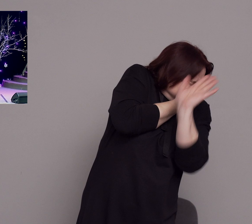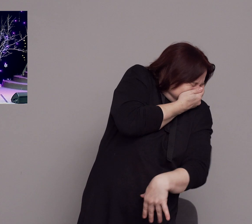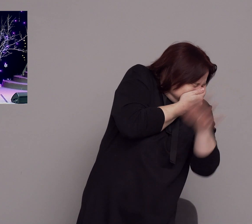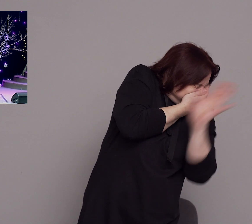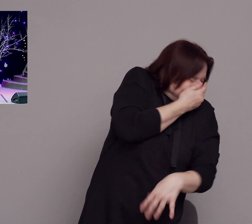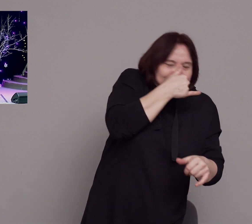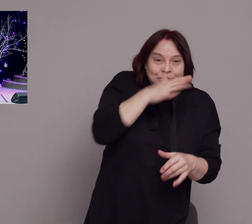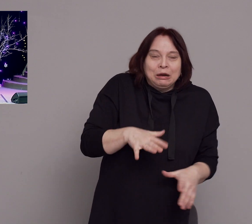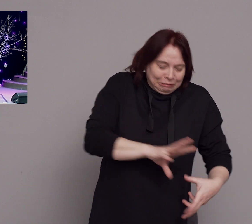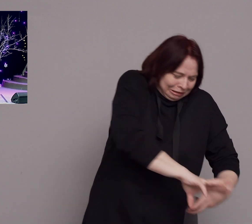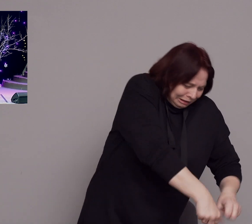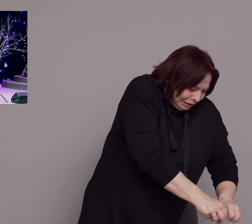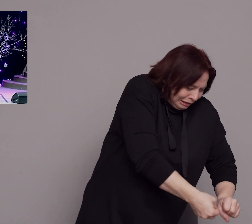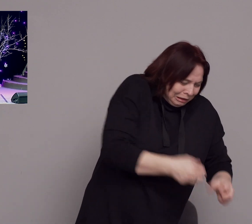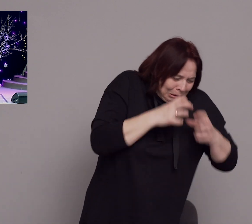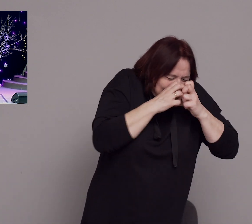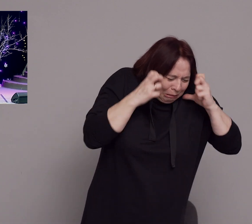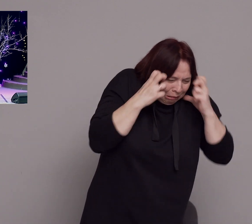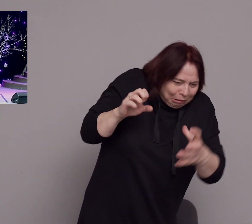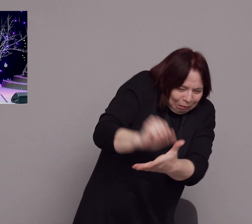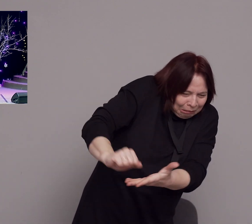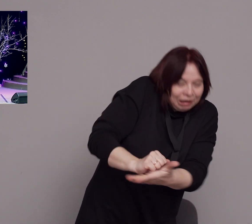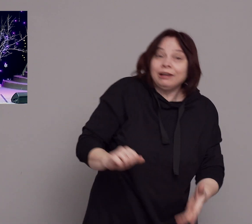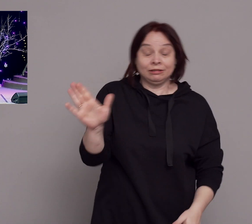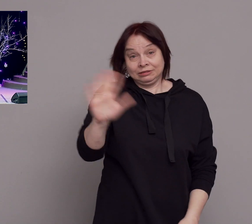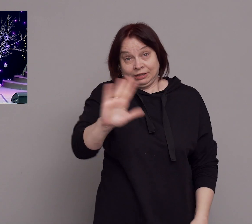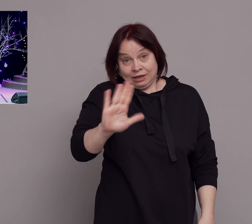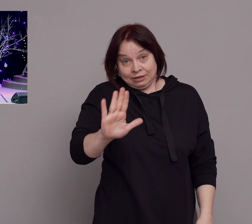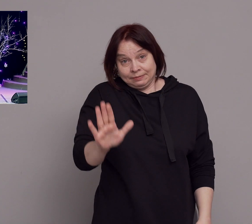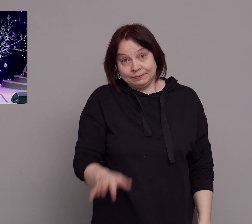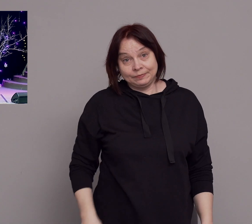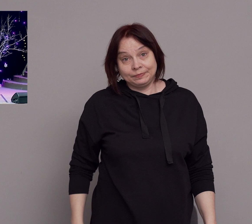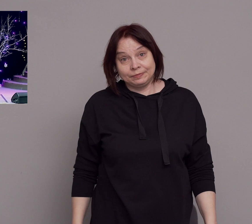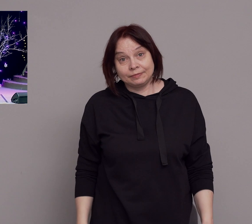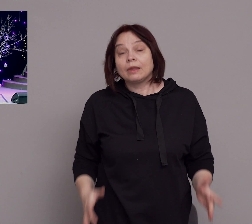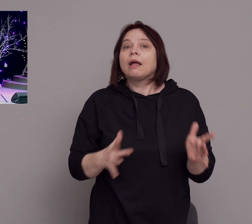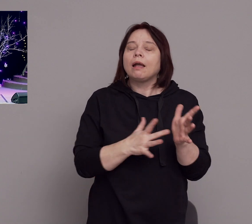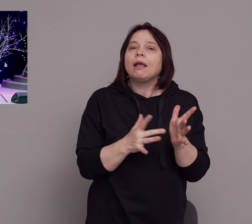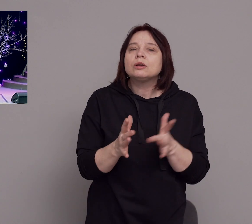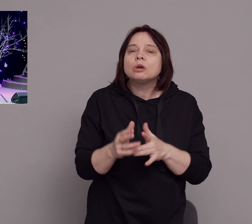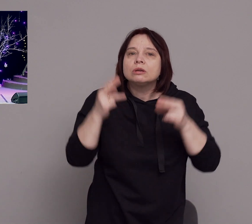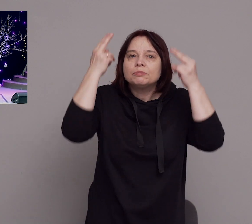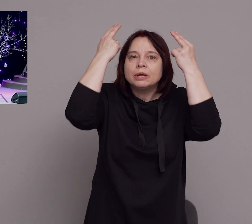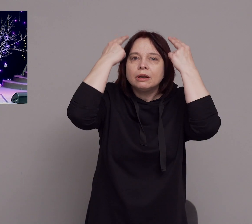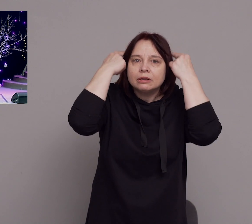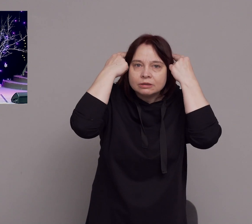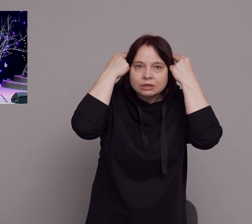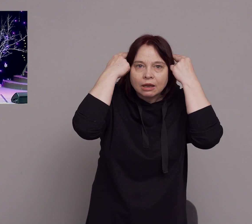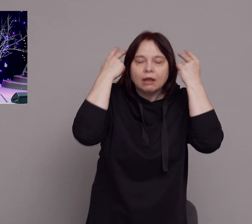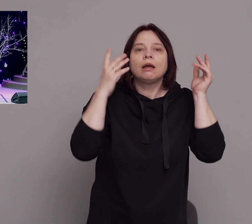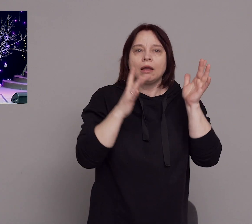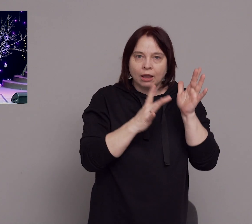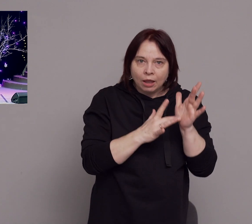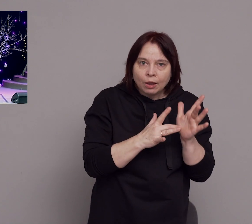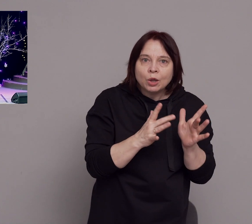послужить нам? Потому что, во-первых, это может выглядеть как смирение. Мы боимся, что Бог